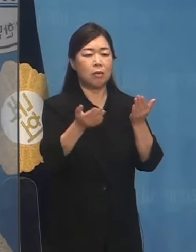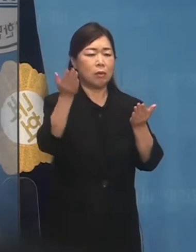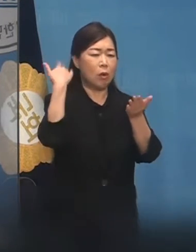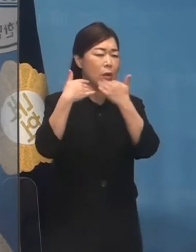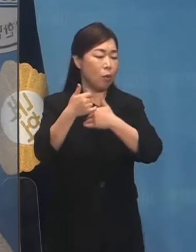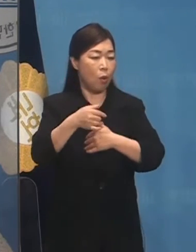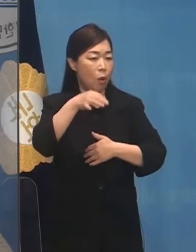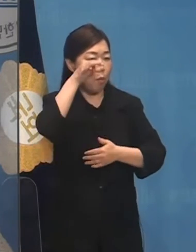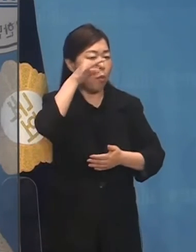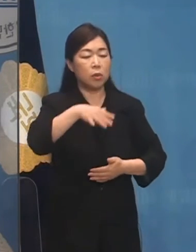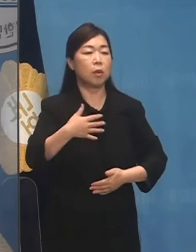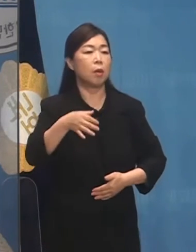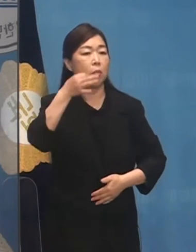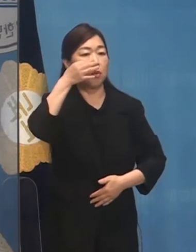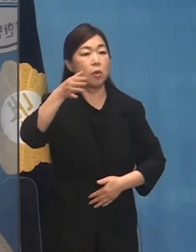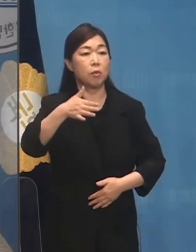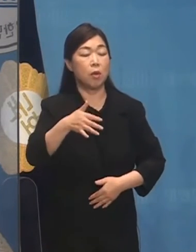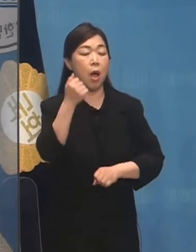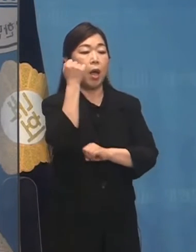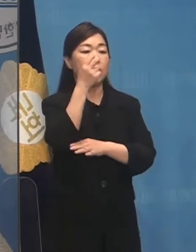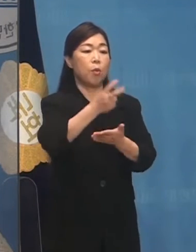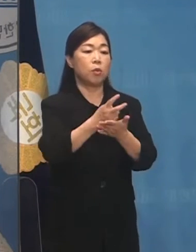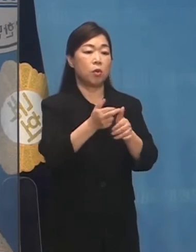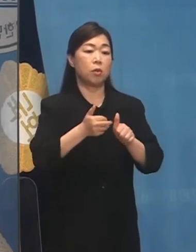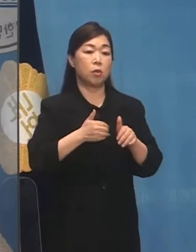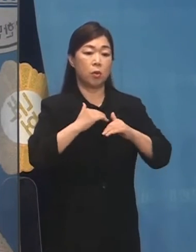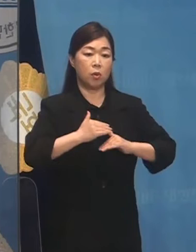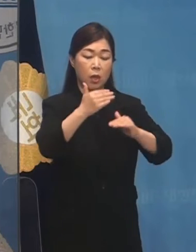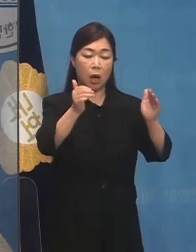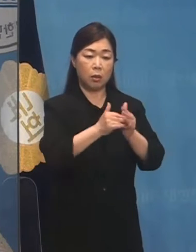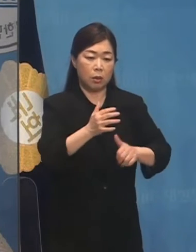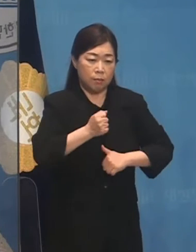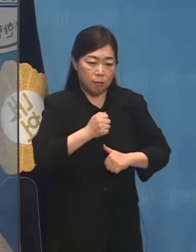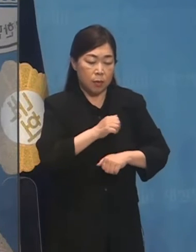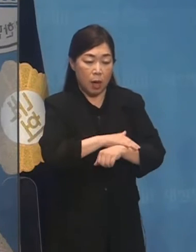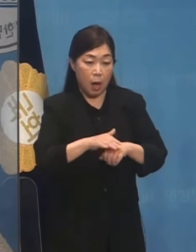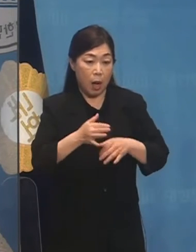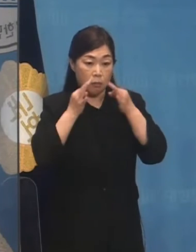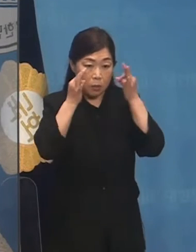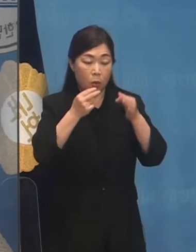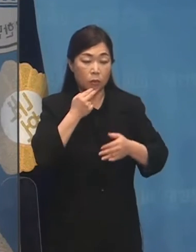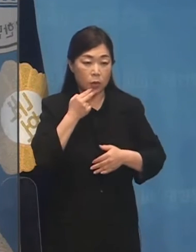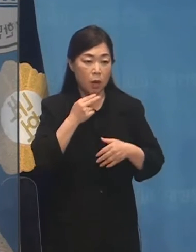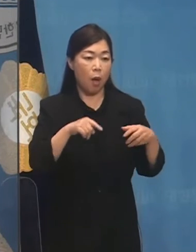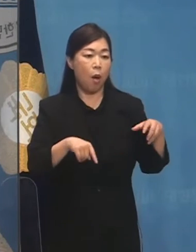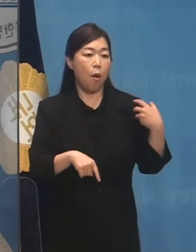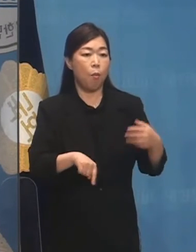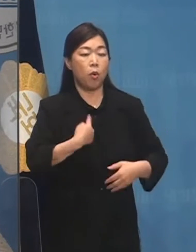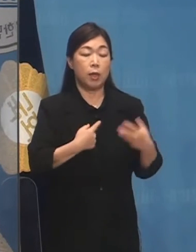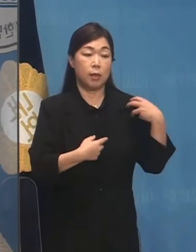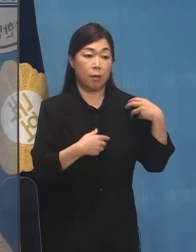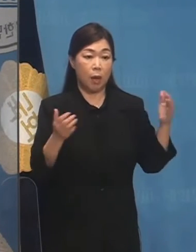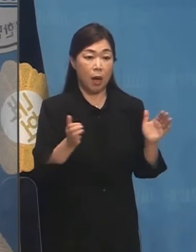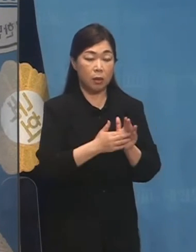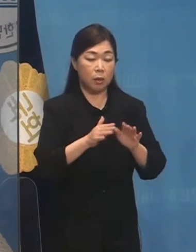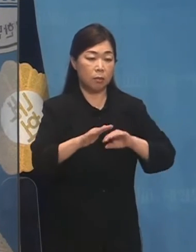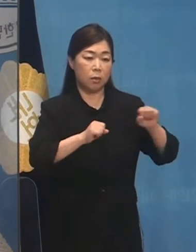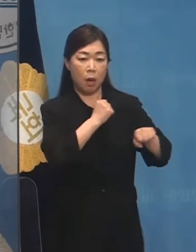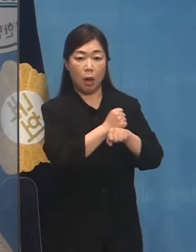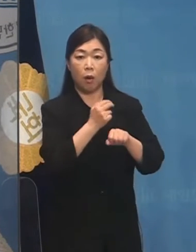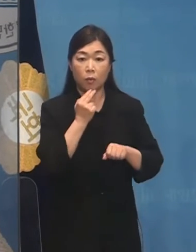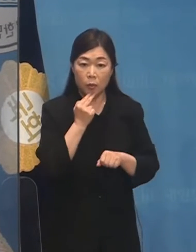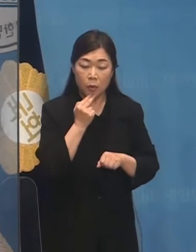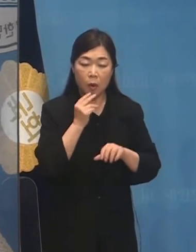없습니다. 이런 기본적인 절차조차 지키지 않고 본인의 책임조차 이행하지 않고